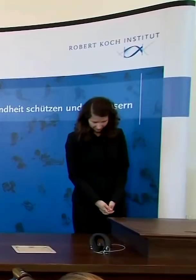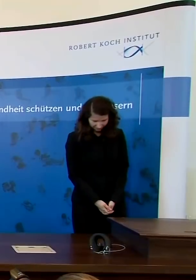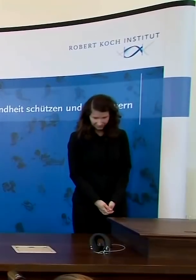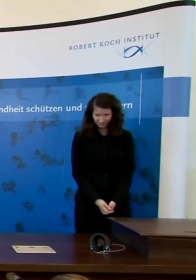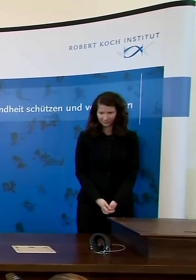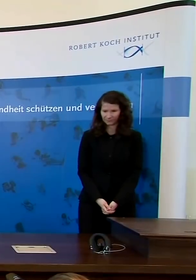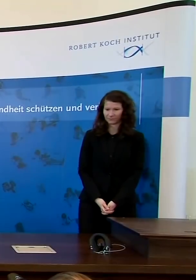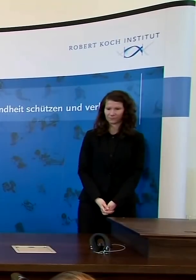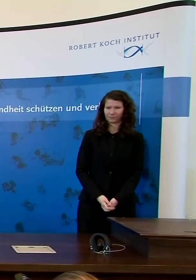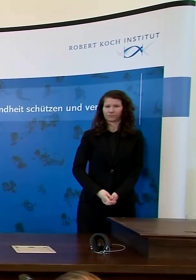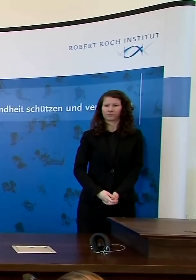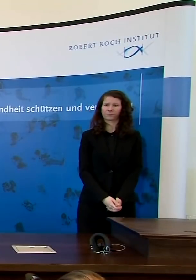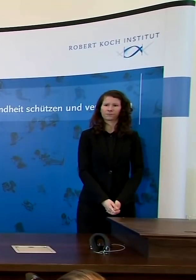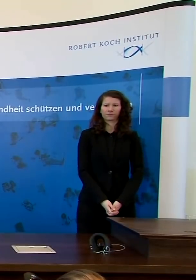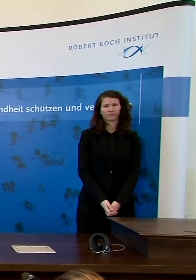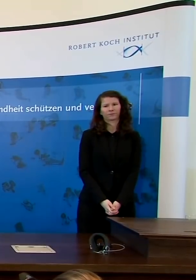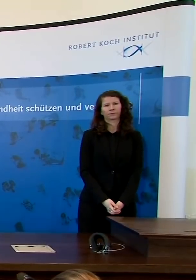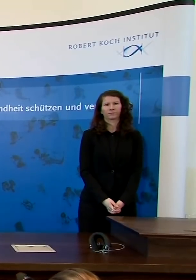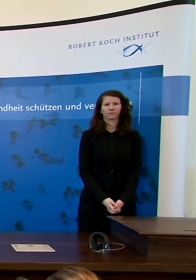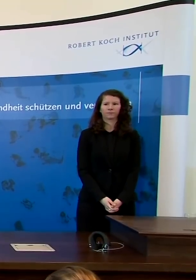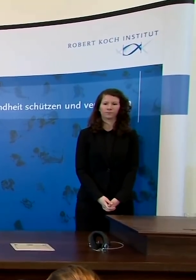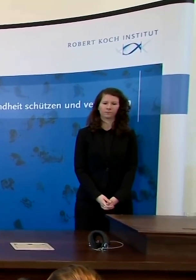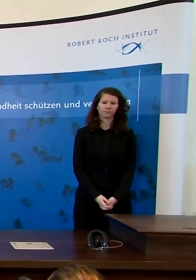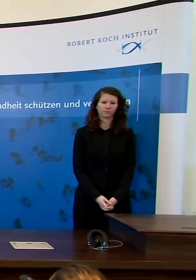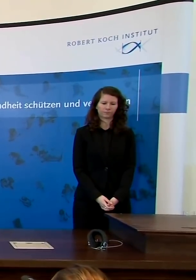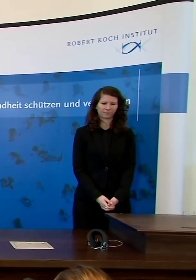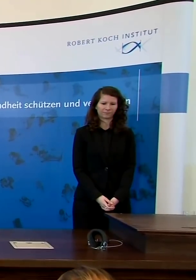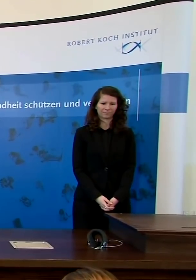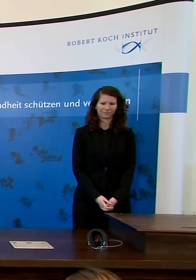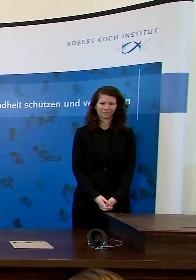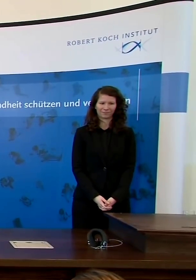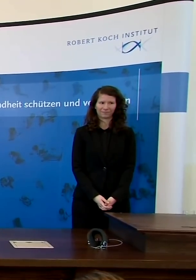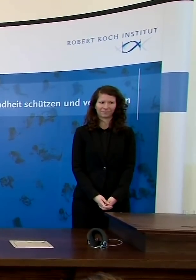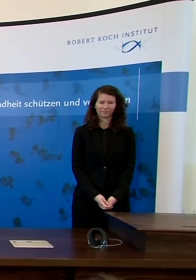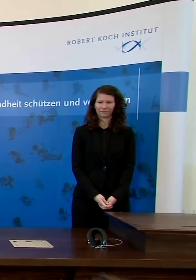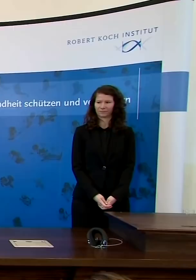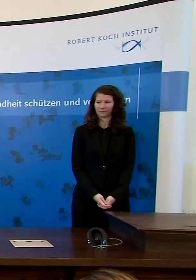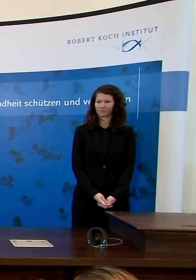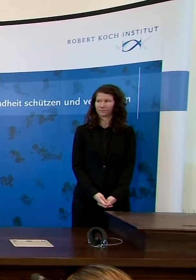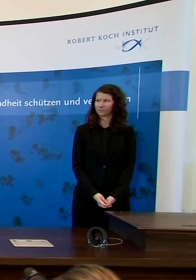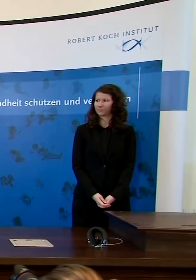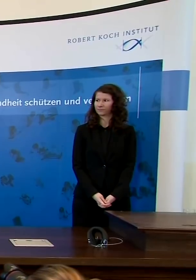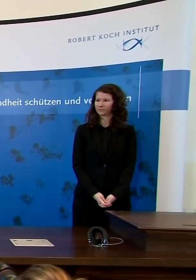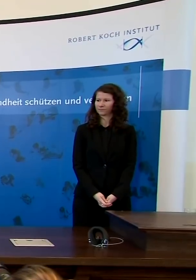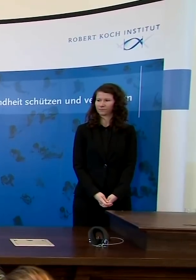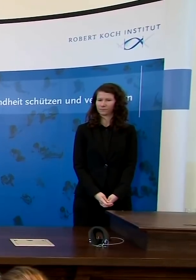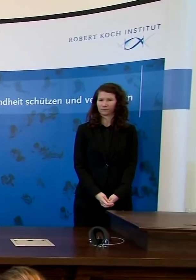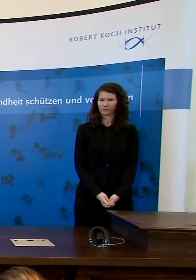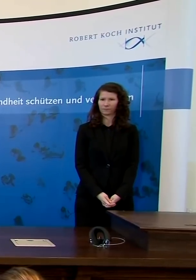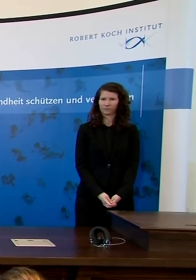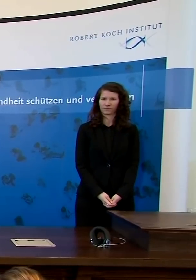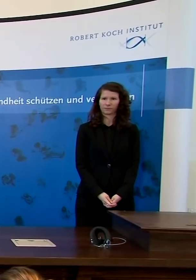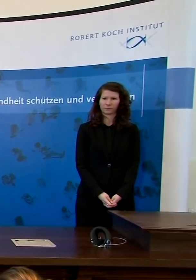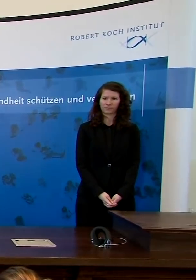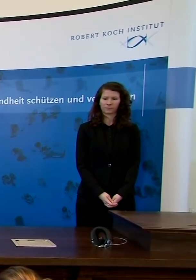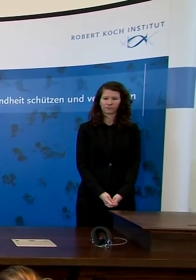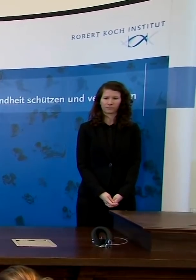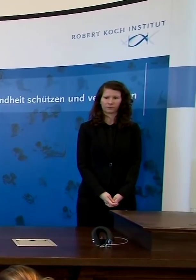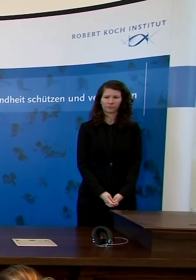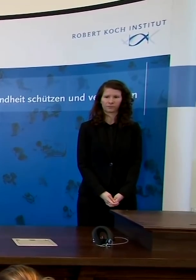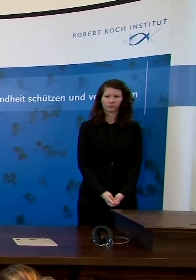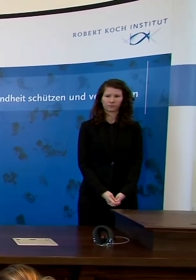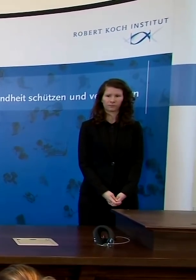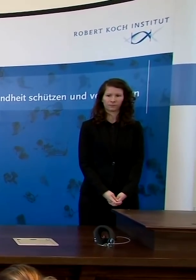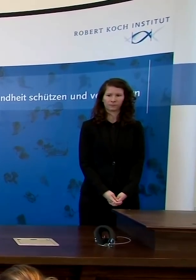31.554 gestiegen. Die Zahl der Toten habe um 36 auf 149 zugenommen. Die Daten stammen von